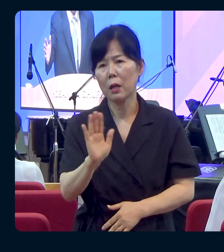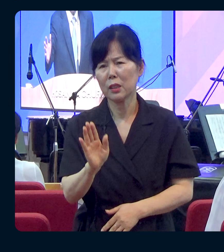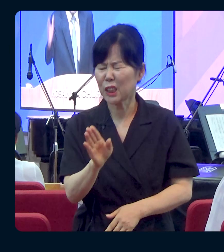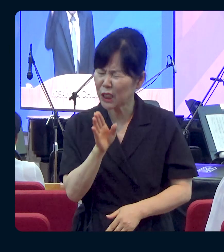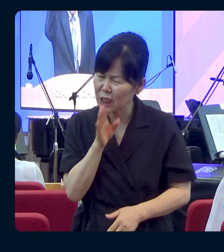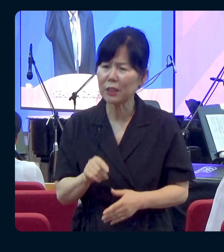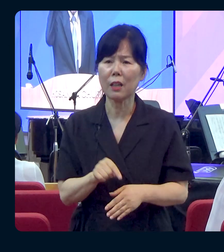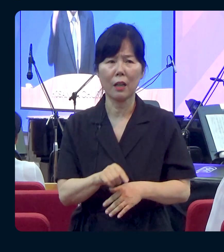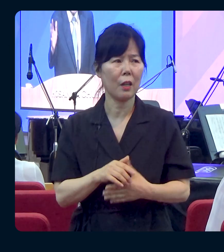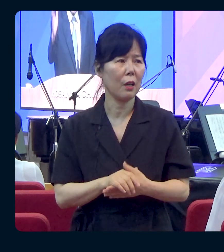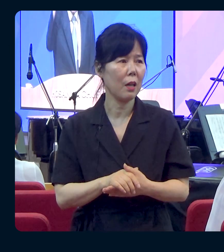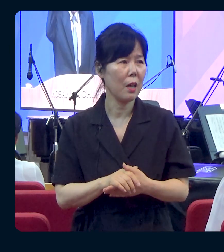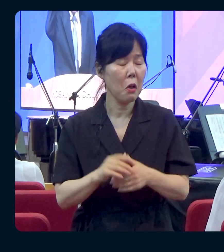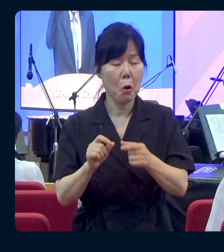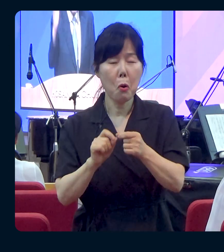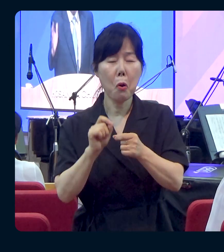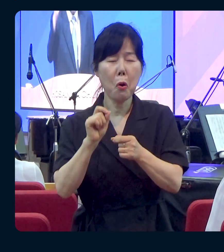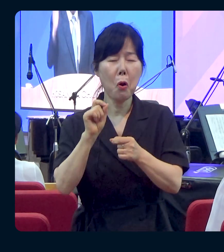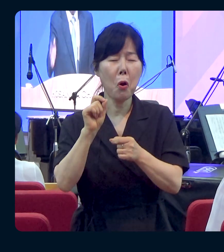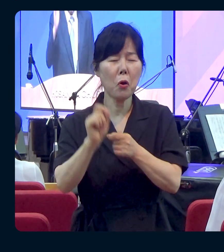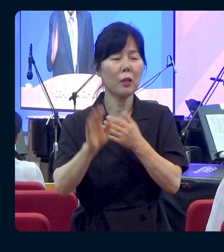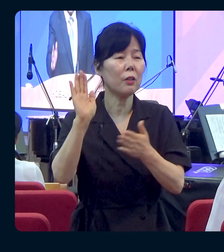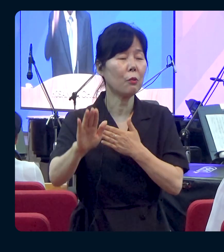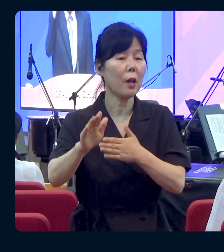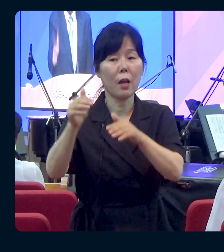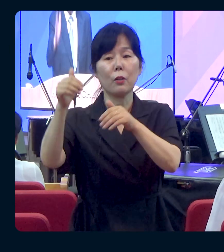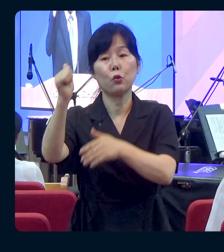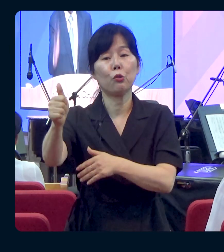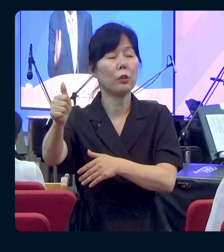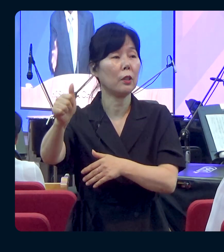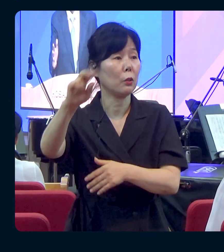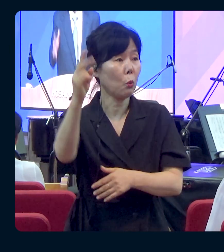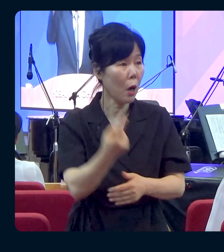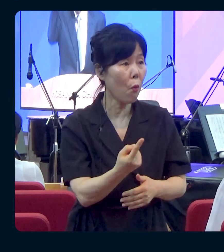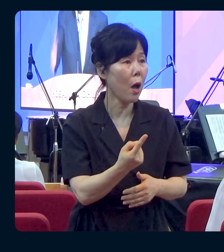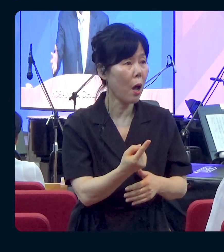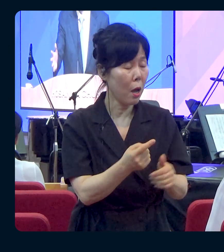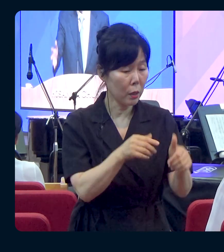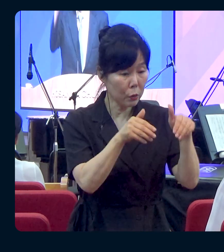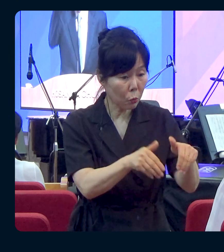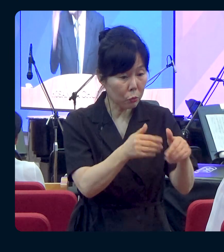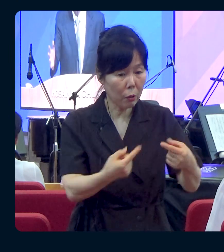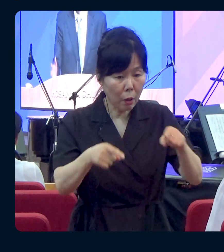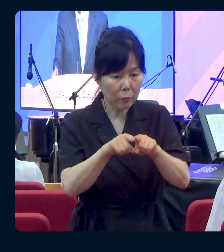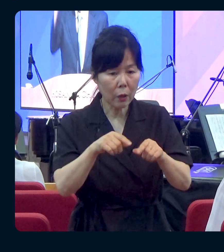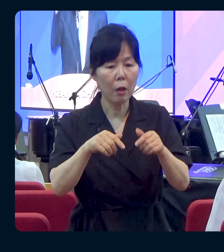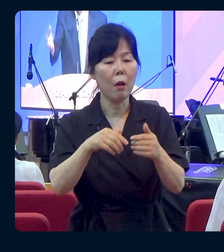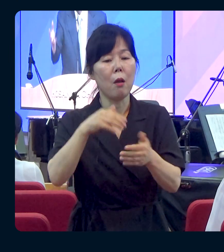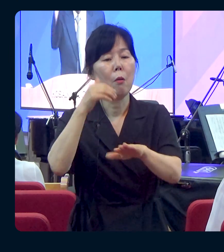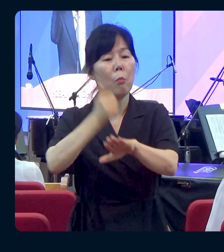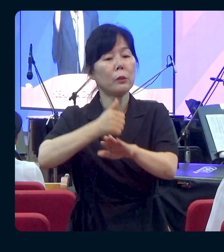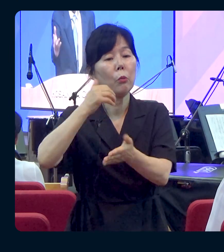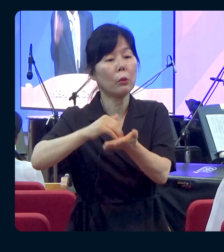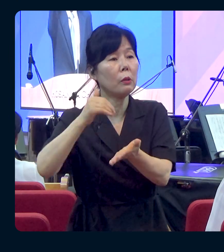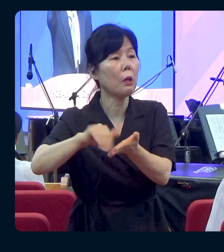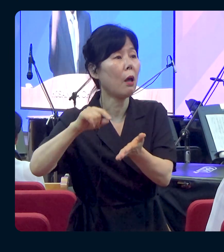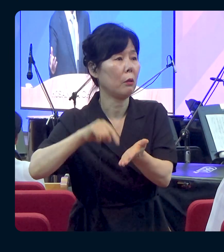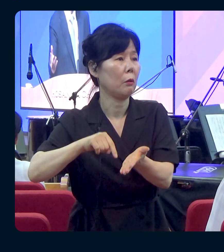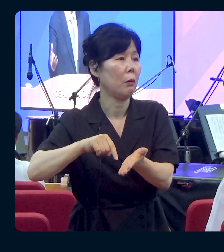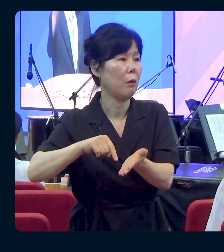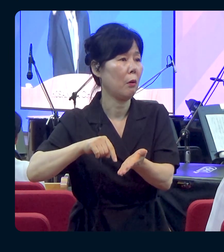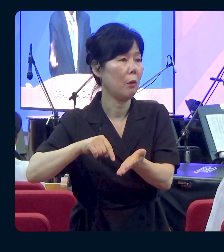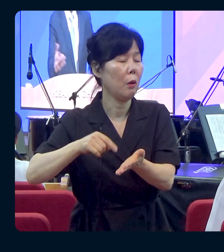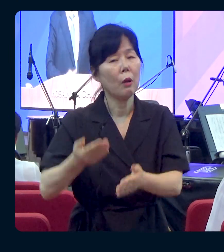레알입니다. 예, 오랜 후에 그 종들의 주인이 돌아와 그들과 결산할세. 예, 이것은요 비유가